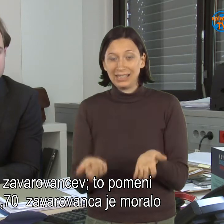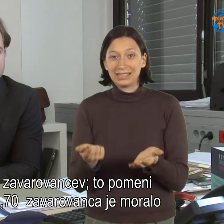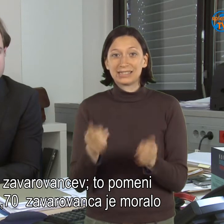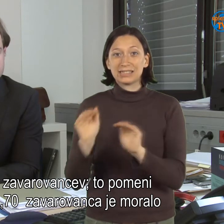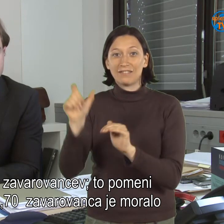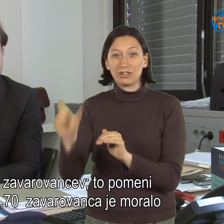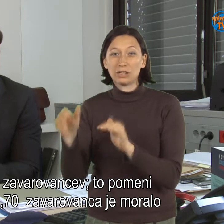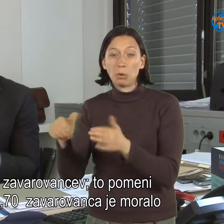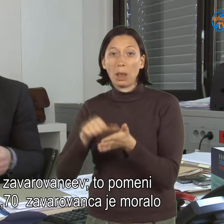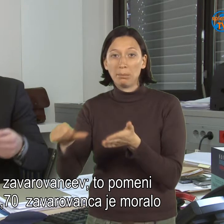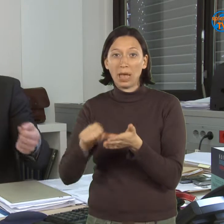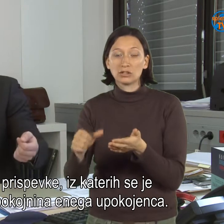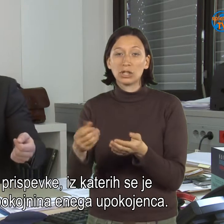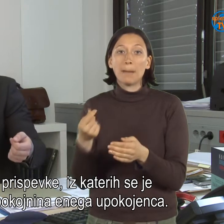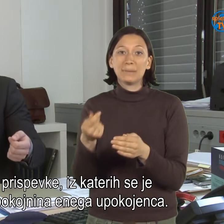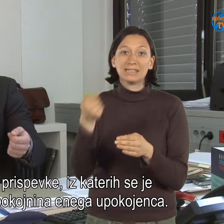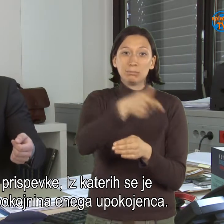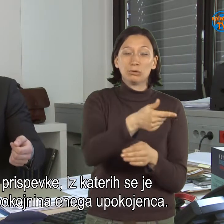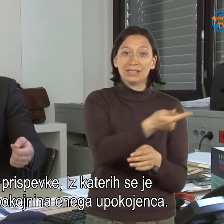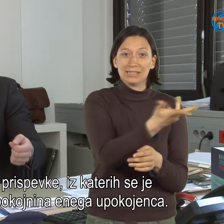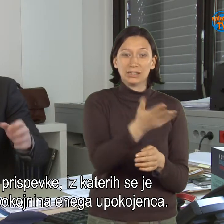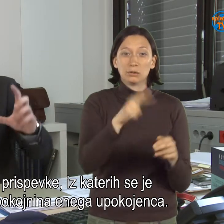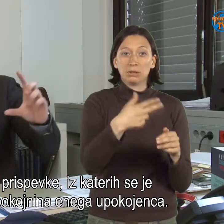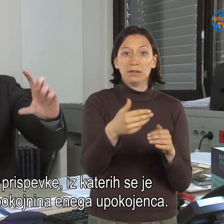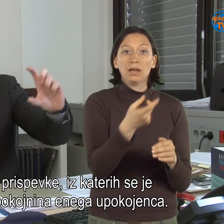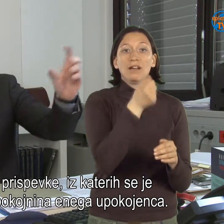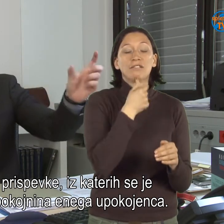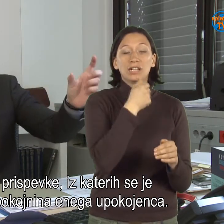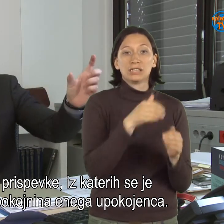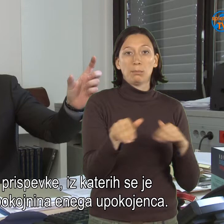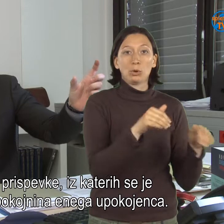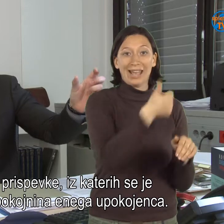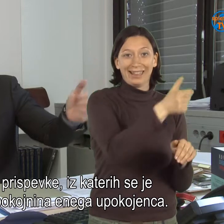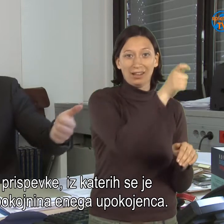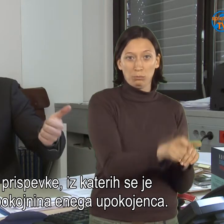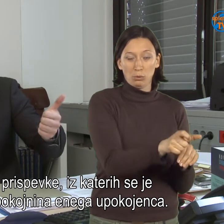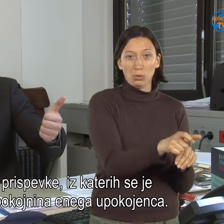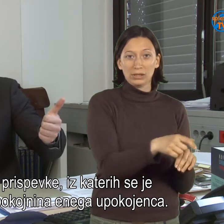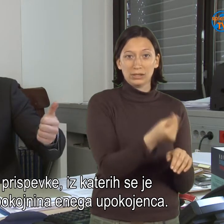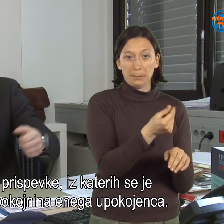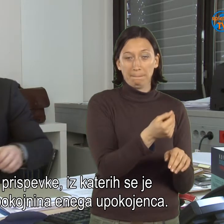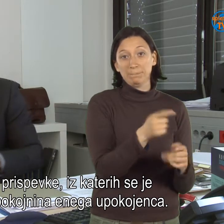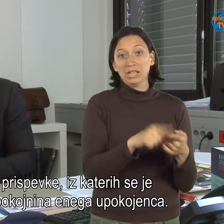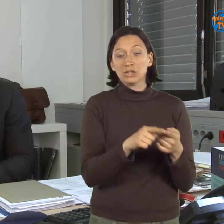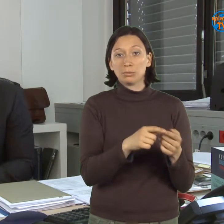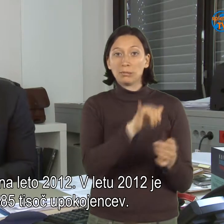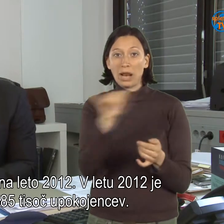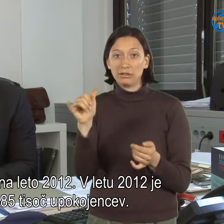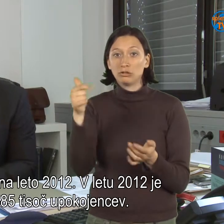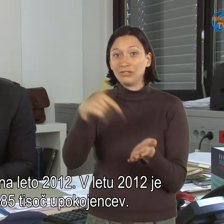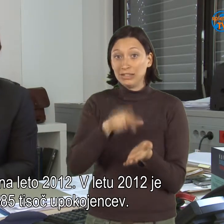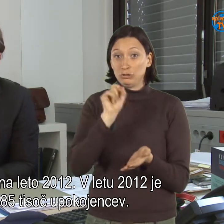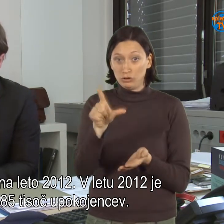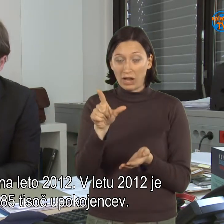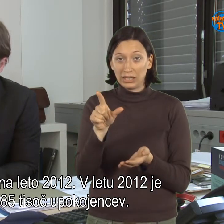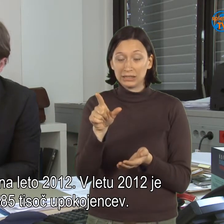1,70 zavarovanca je moralo plačevati prispevke, iz katere se je potem financirala pokojnina enega upokojenca. Če gremo